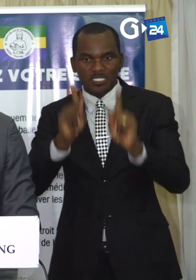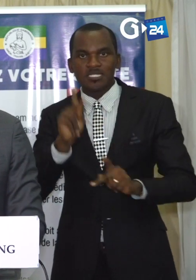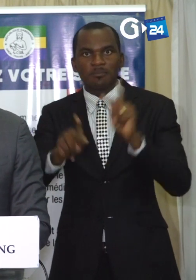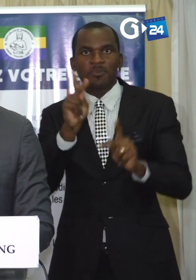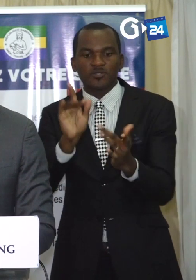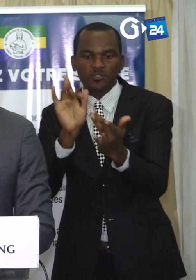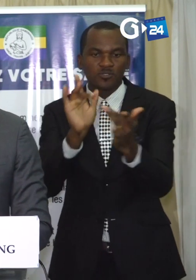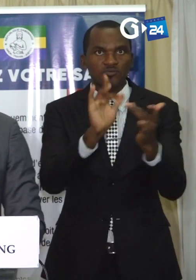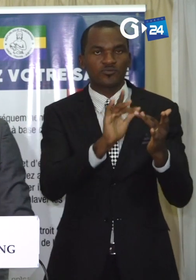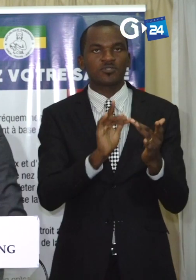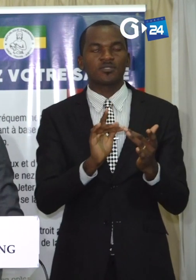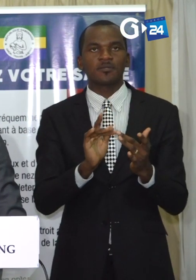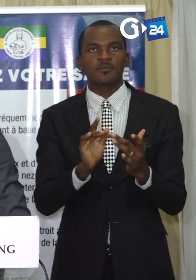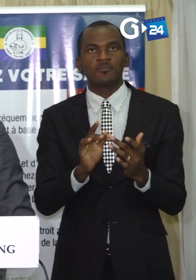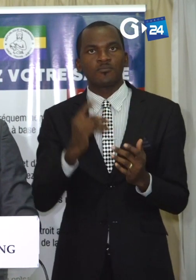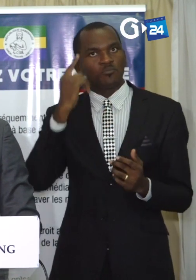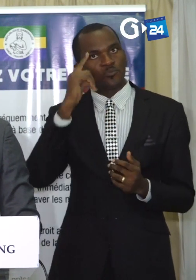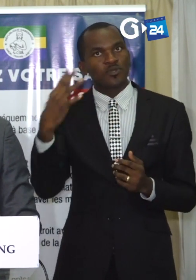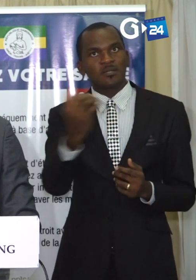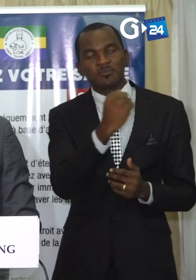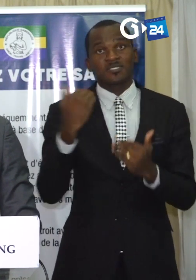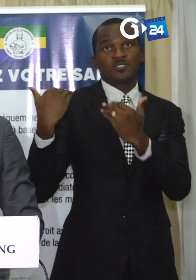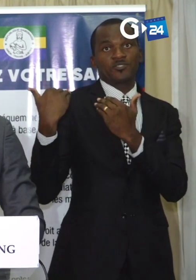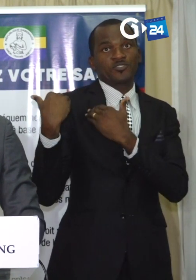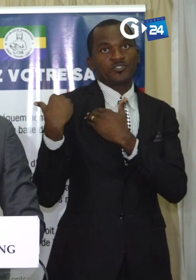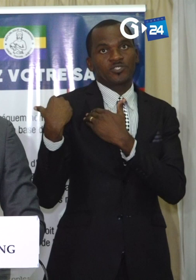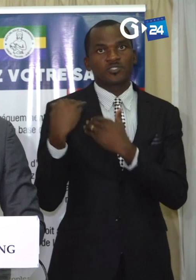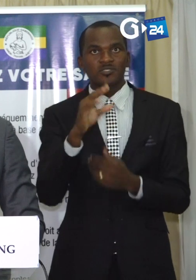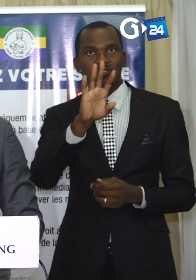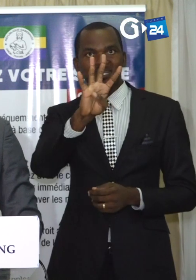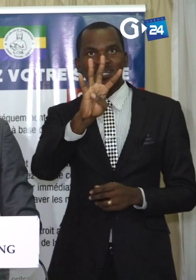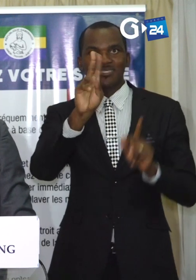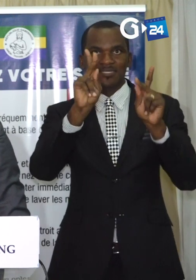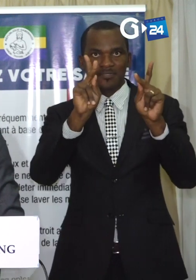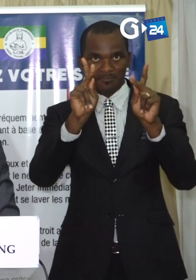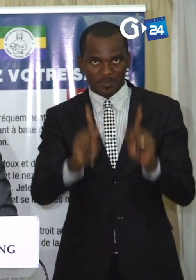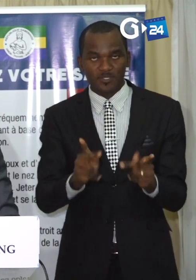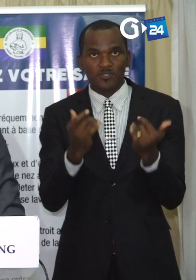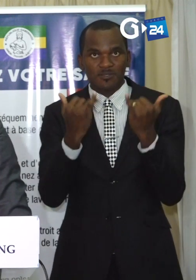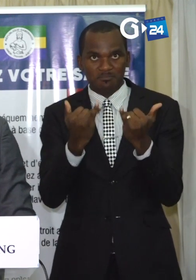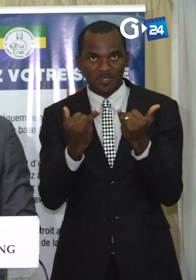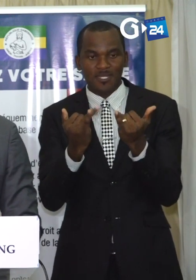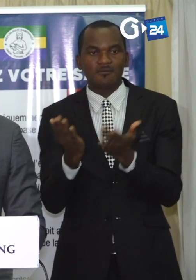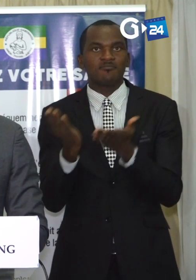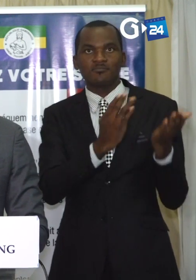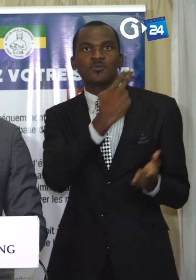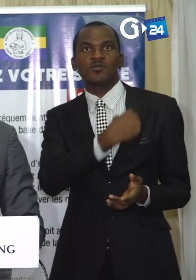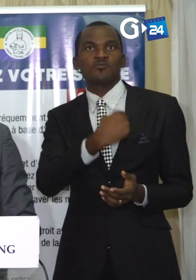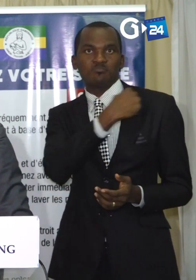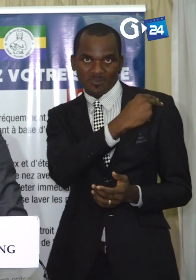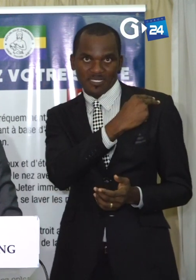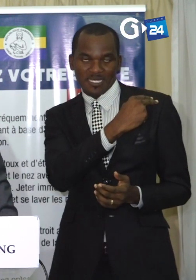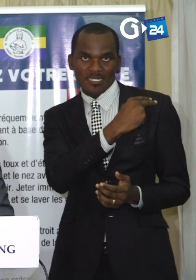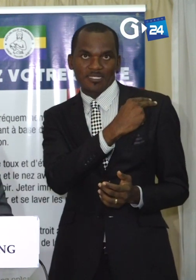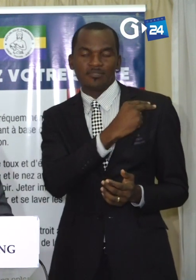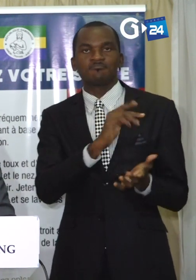contacts. En matière de prise en charge, 4 patients sont actuellement sous traitement